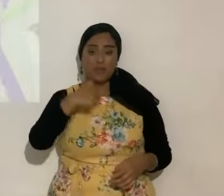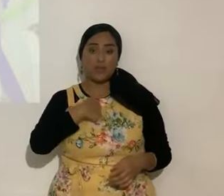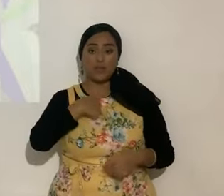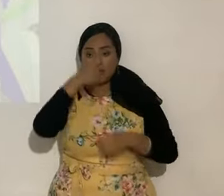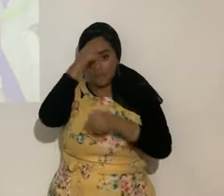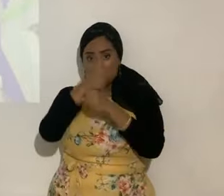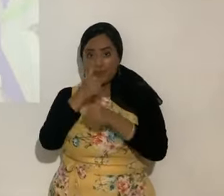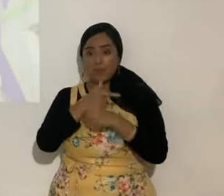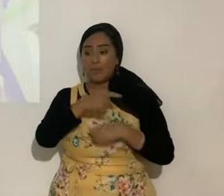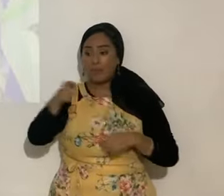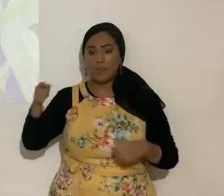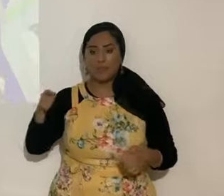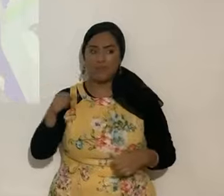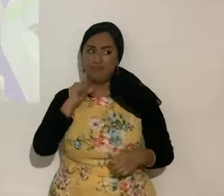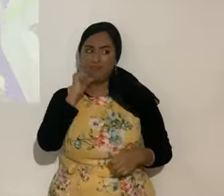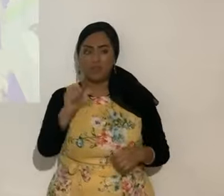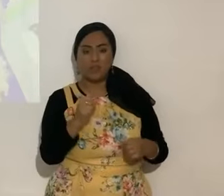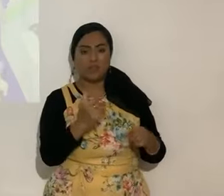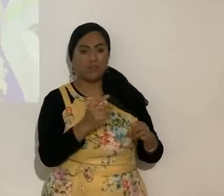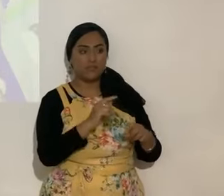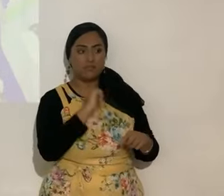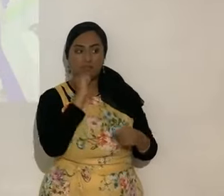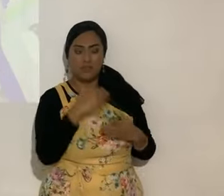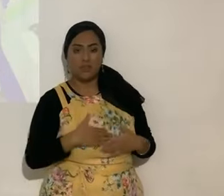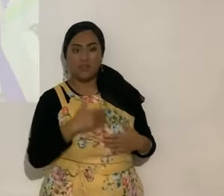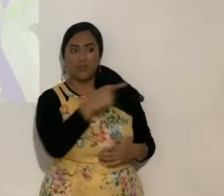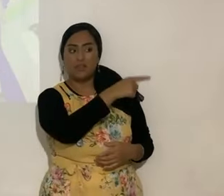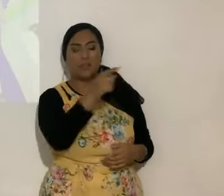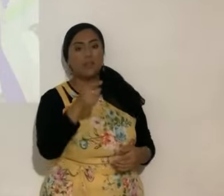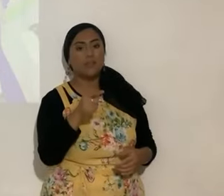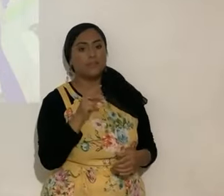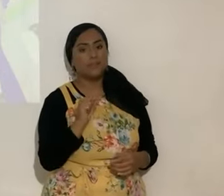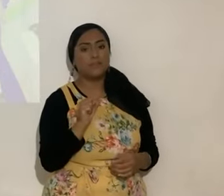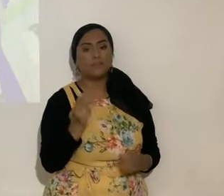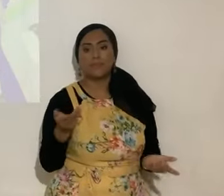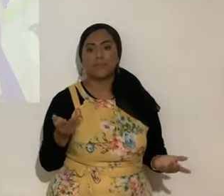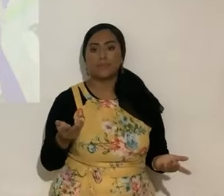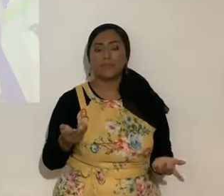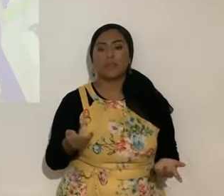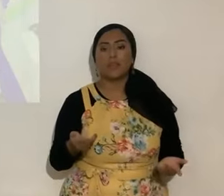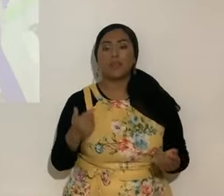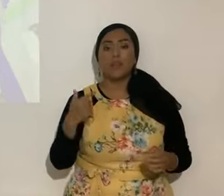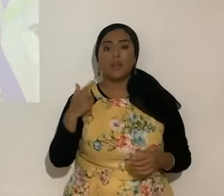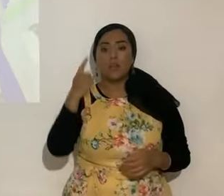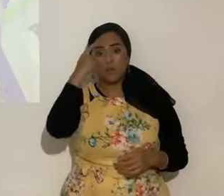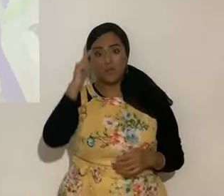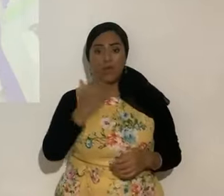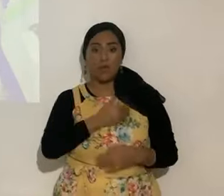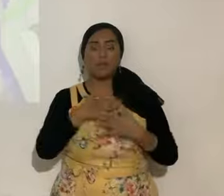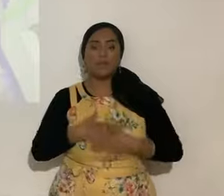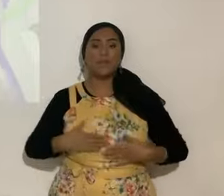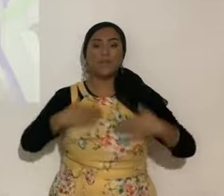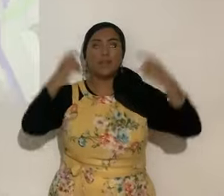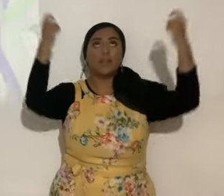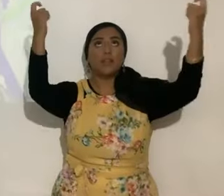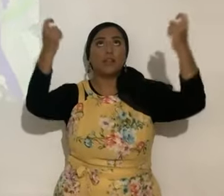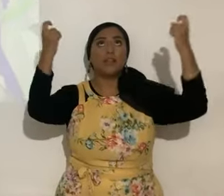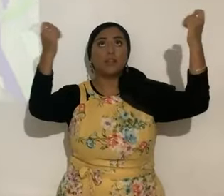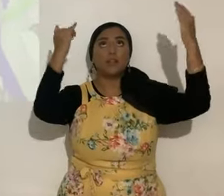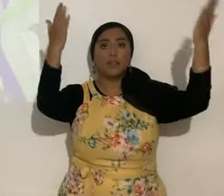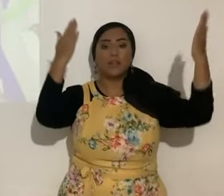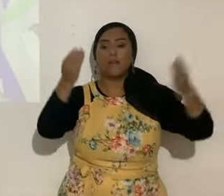los hermanos, y hermanas, no, para nosotros, no es placer eso, no, es un placer, exaltar al eterno,